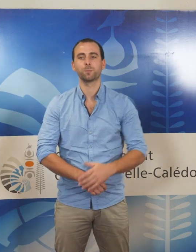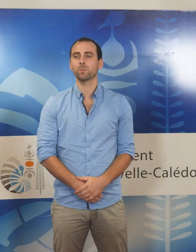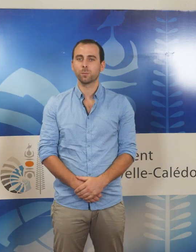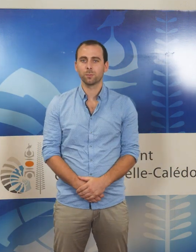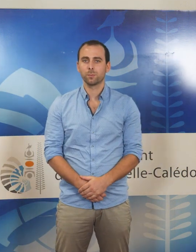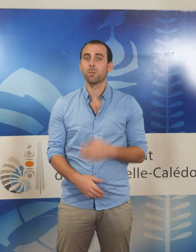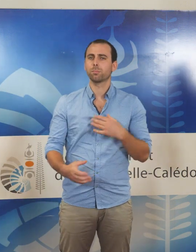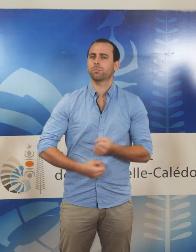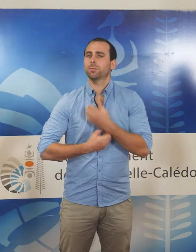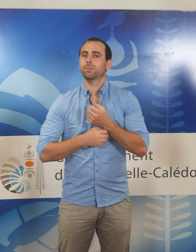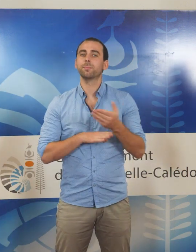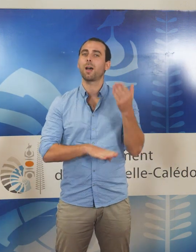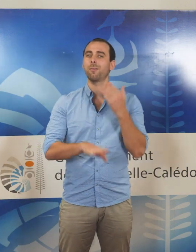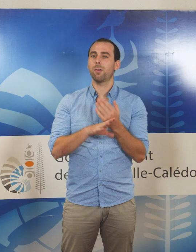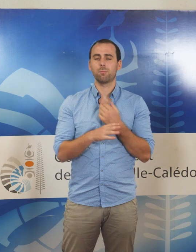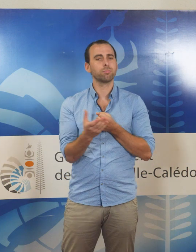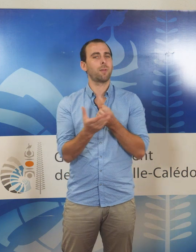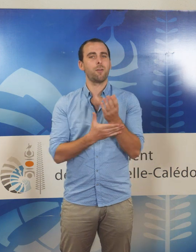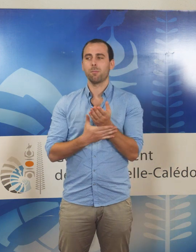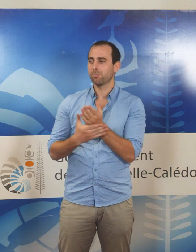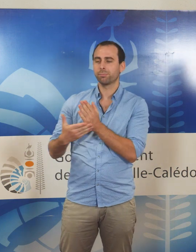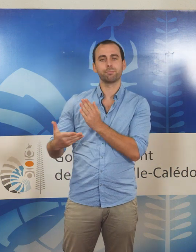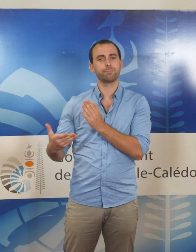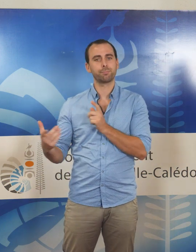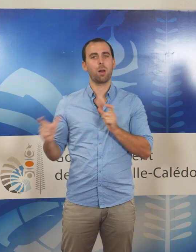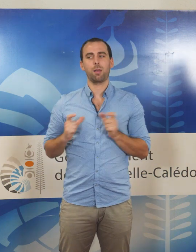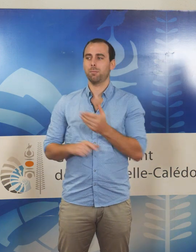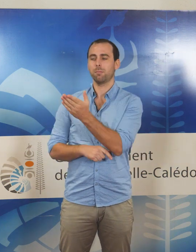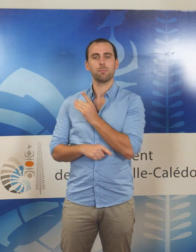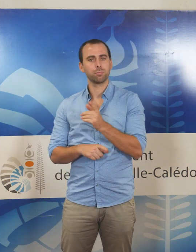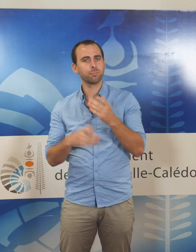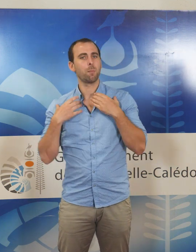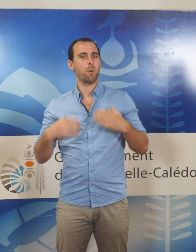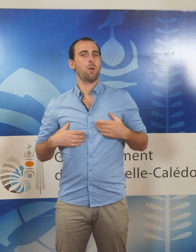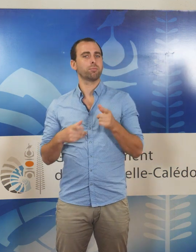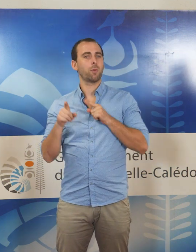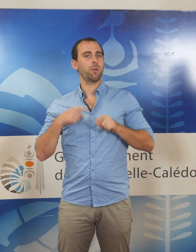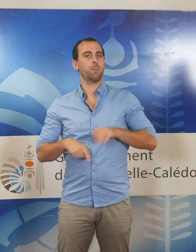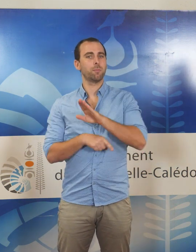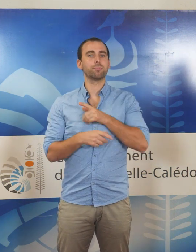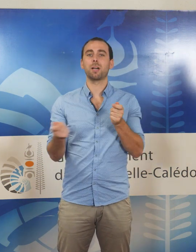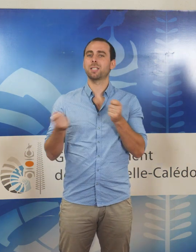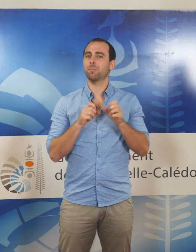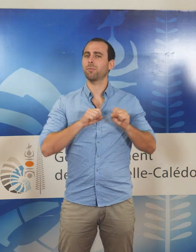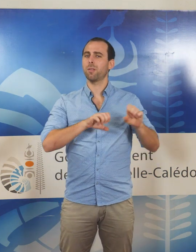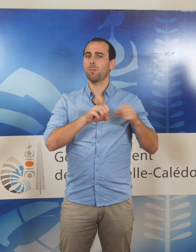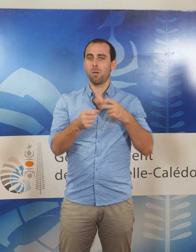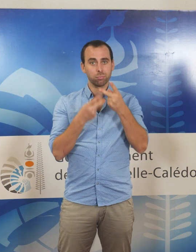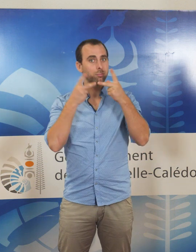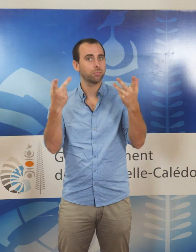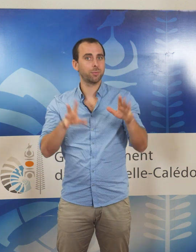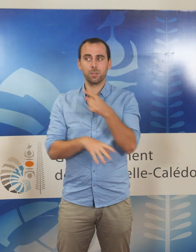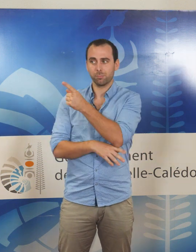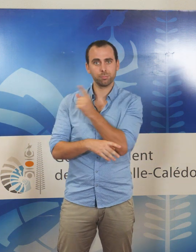Donc avant de commencer ce point de presse, donc je suis accompagné d'Isabelle Chambon-Moreau en charge de l'enseignement, comme je vous l'avais annoncé, qui viendra faire un point sur